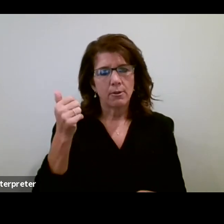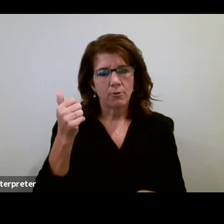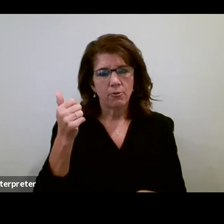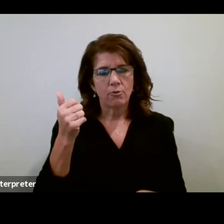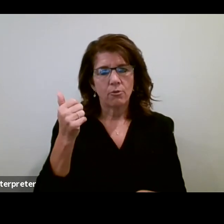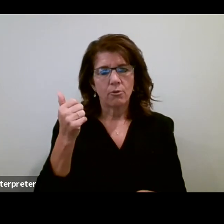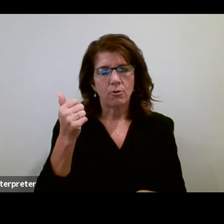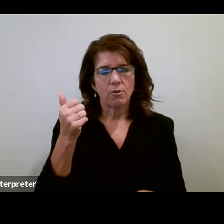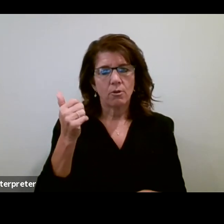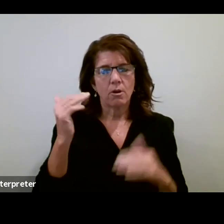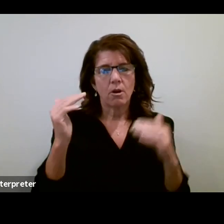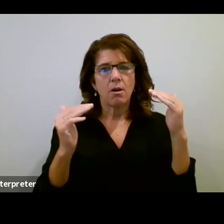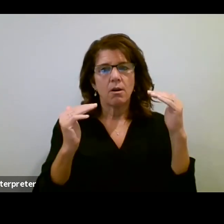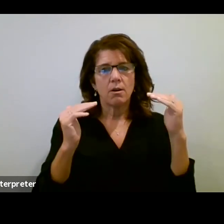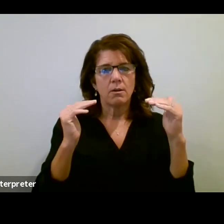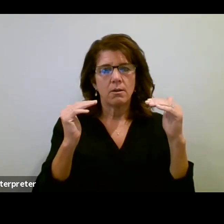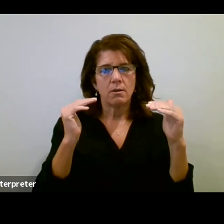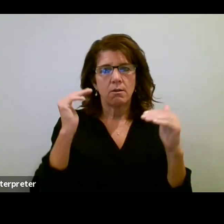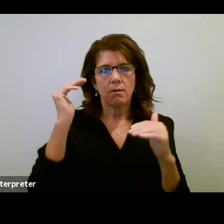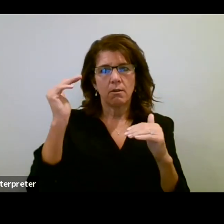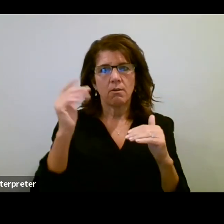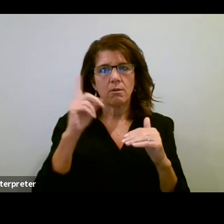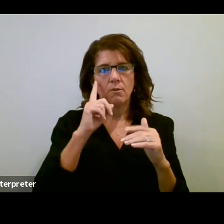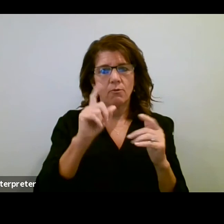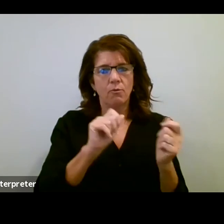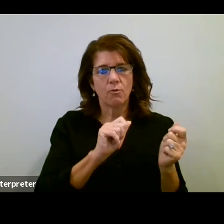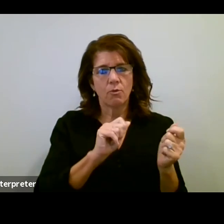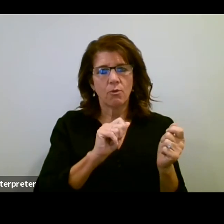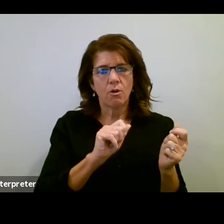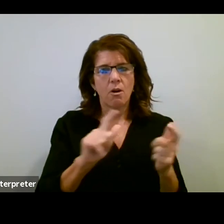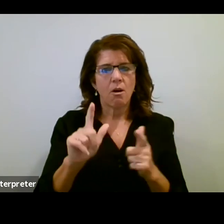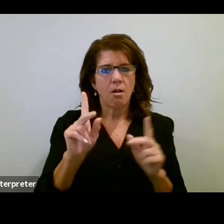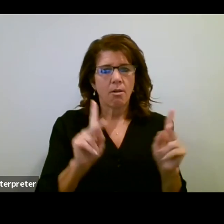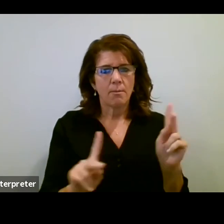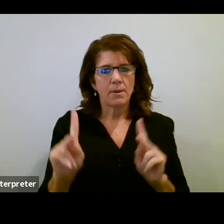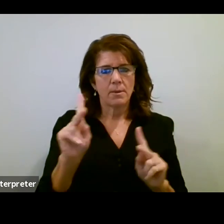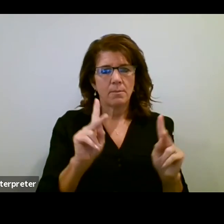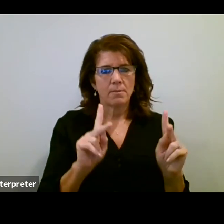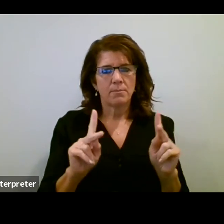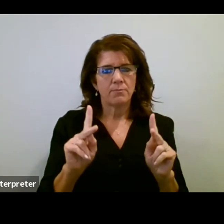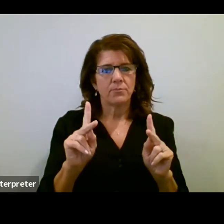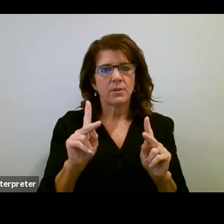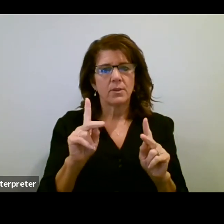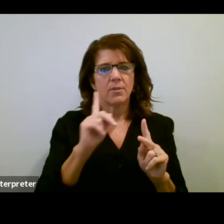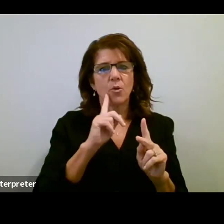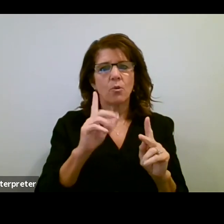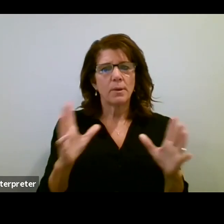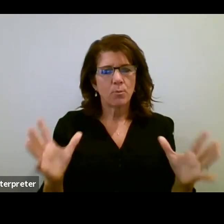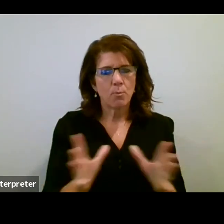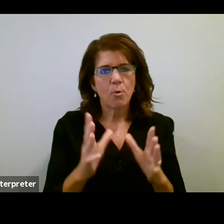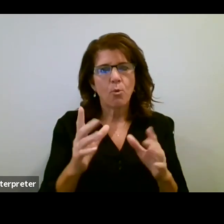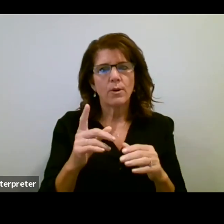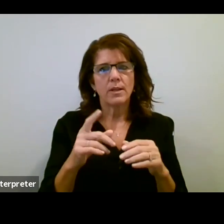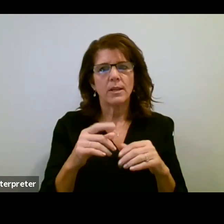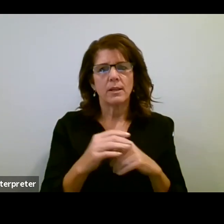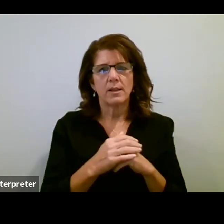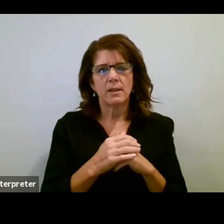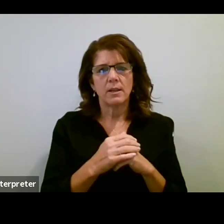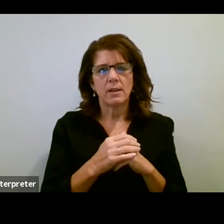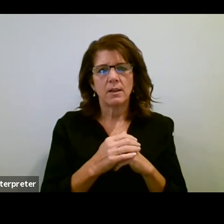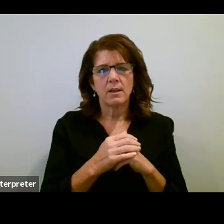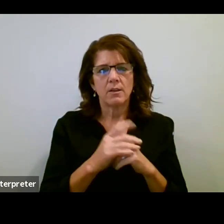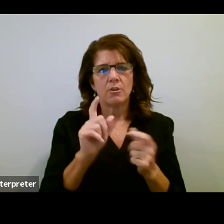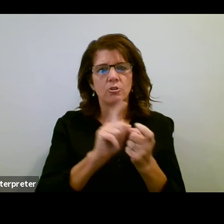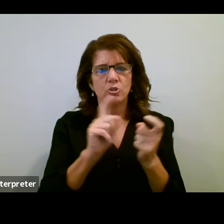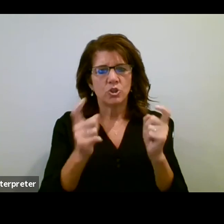al Servicio Nacional del Adulto Mayor y que promueve, en primer lugar, un cambio cultural de esta etapa de la vida,